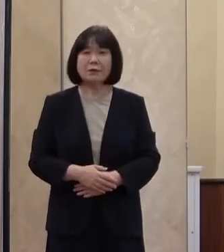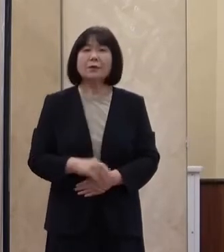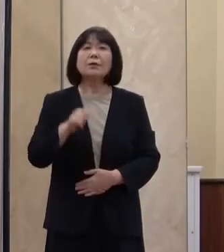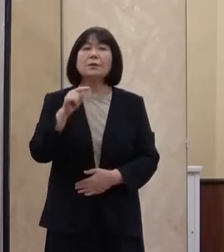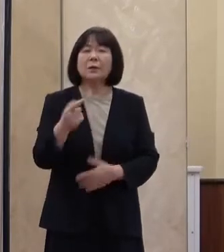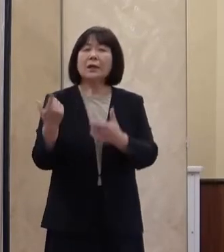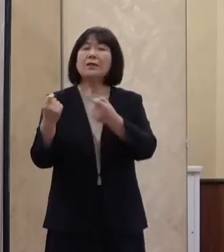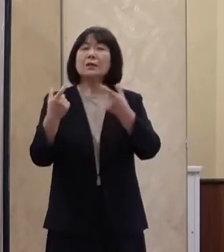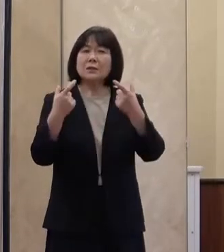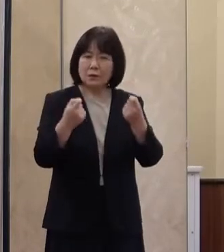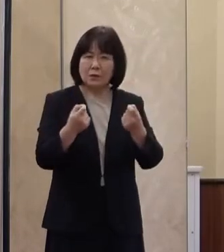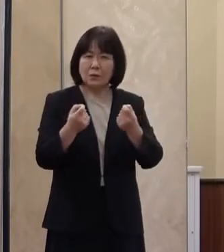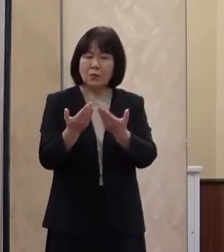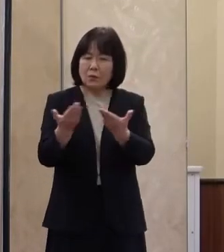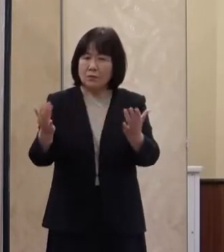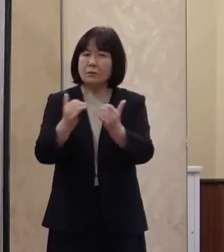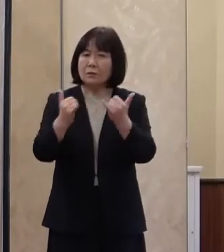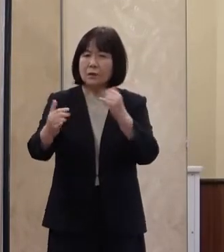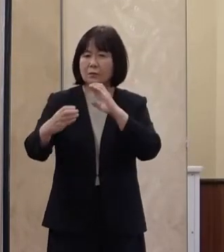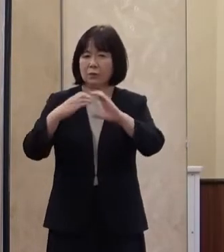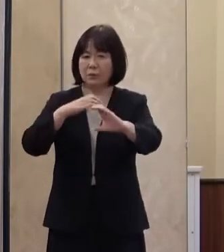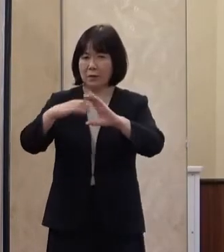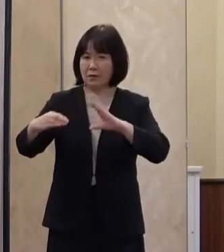できちんとこのコミュニケーションを取りながら、